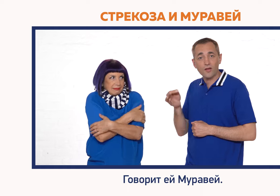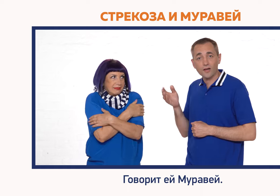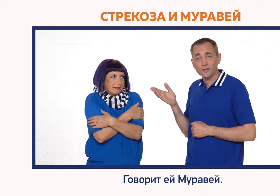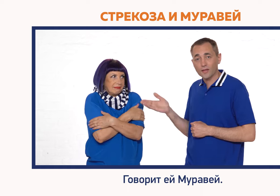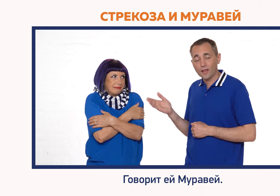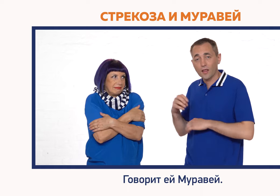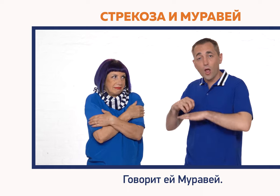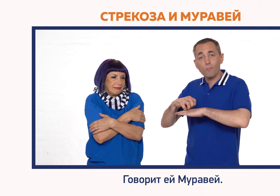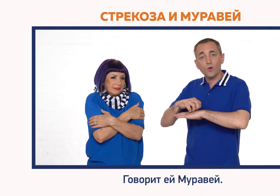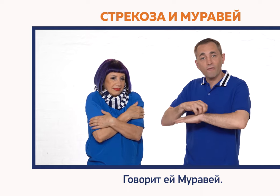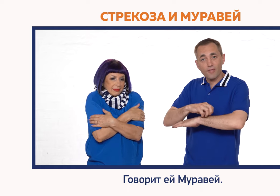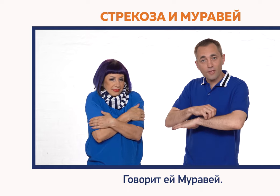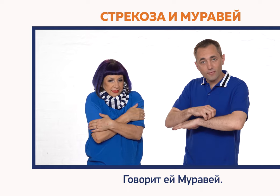Говорит ей муравей.